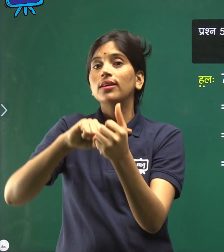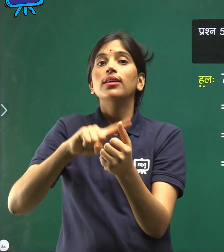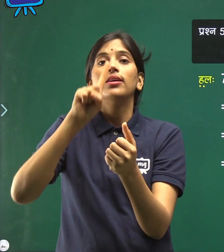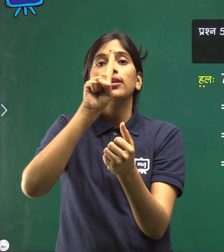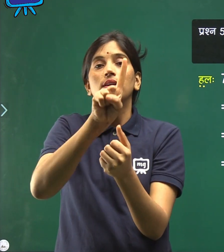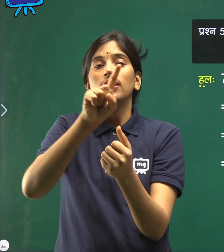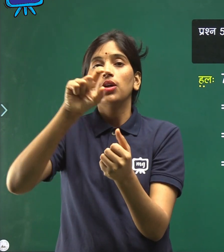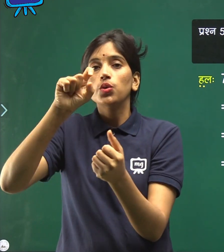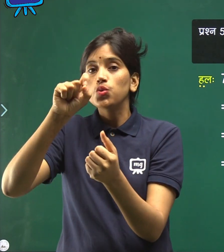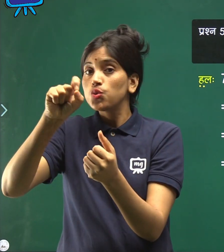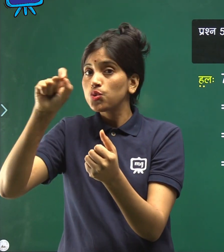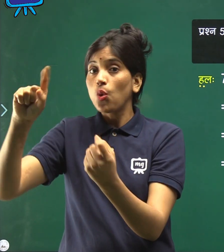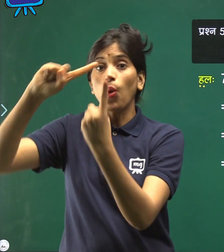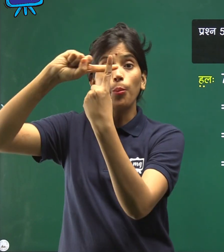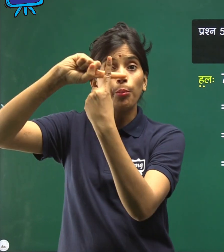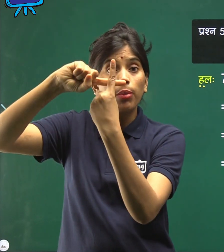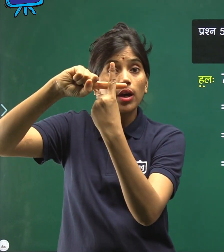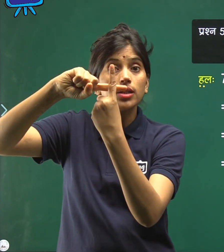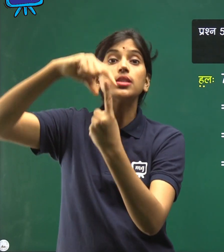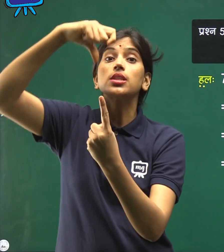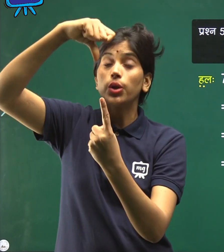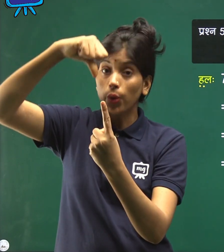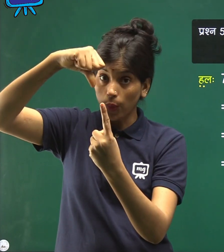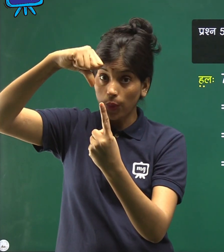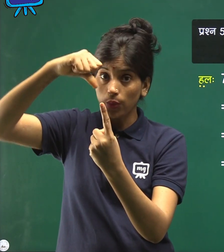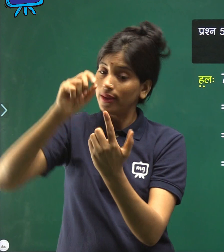100 + 9 लिख सकते हैं।